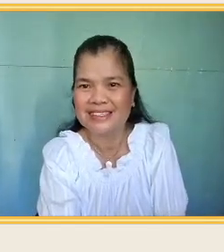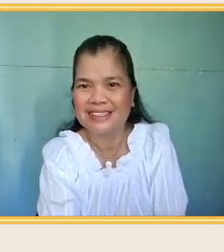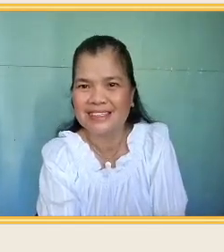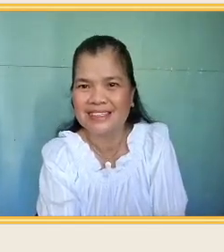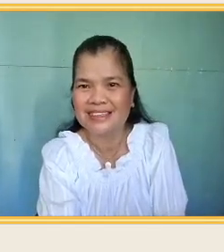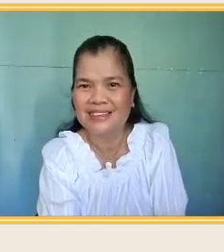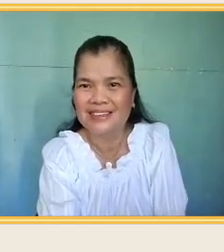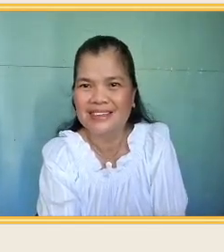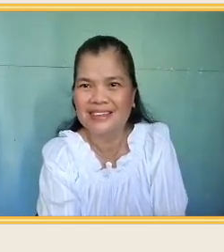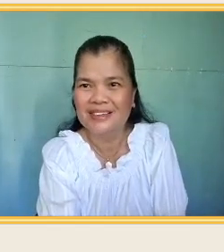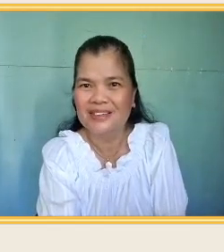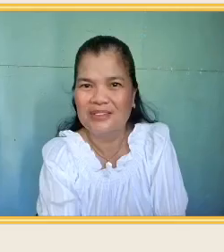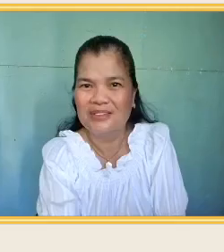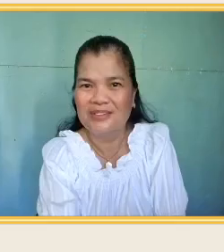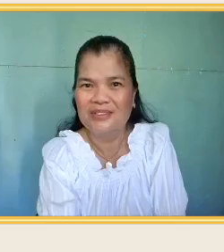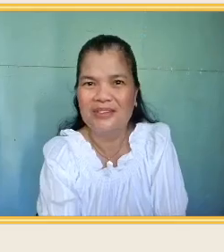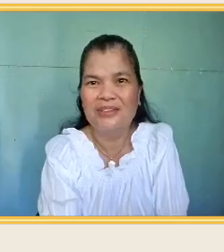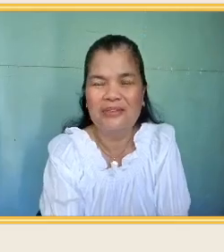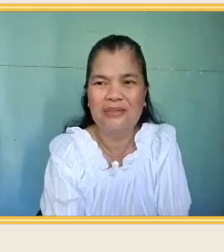Yes?